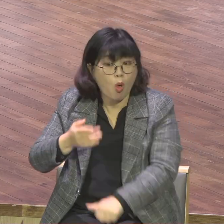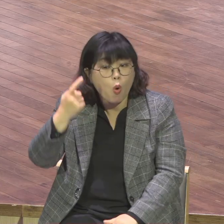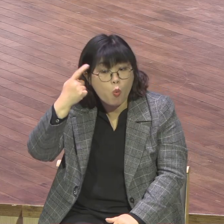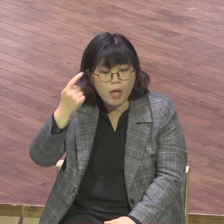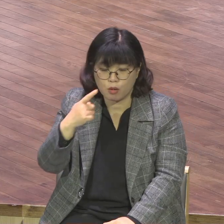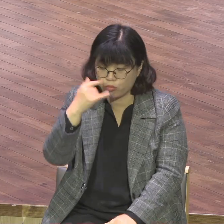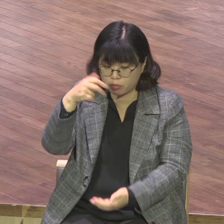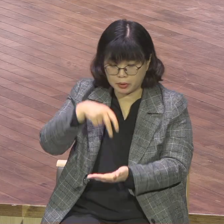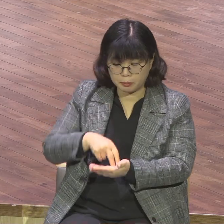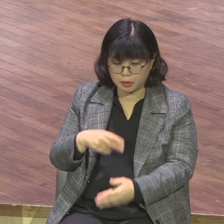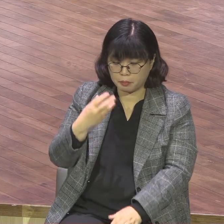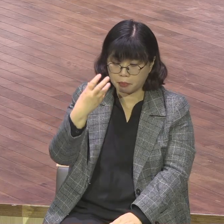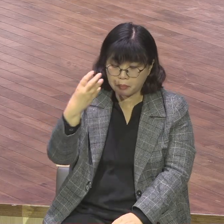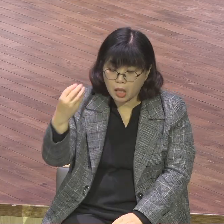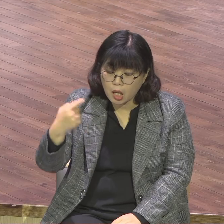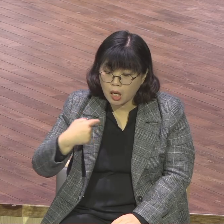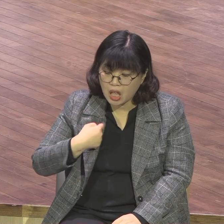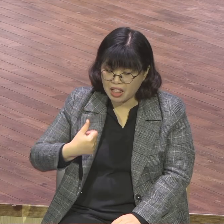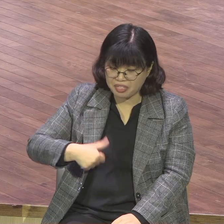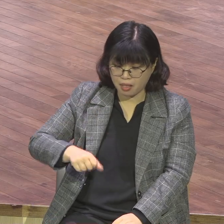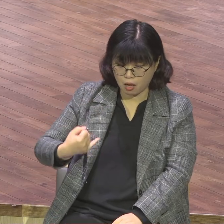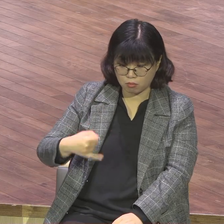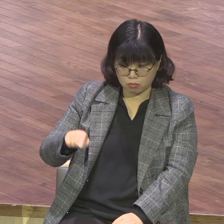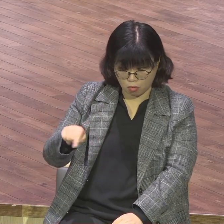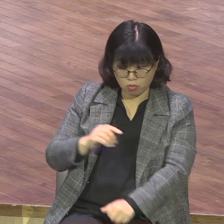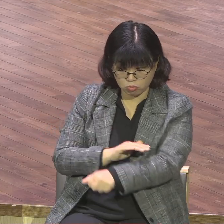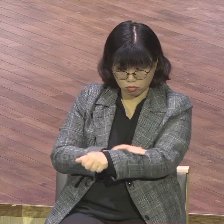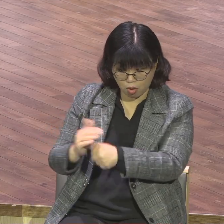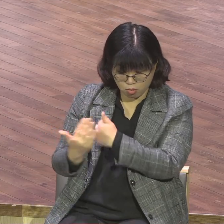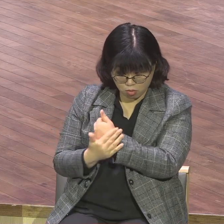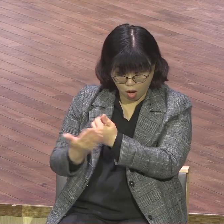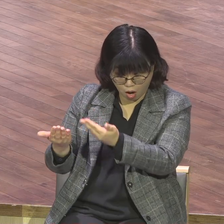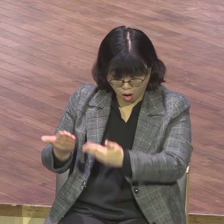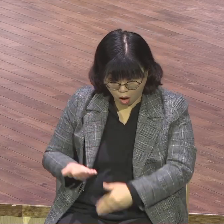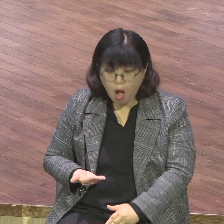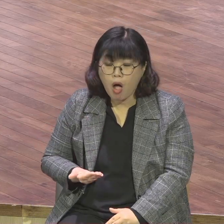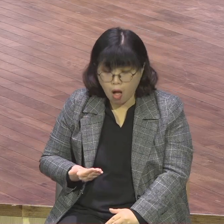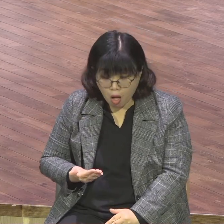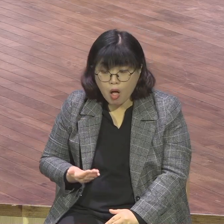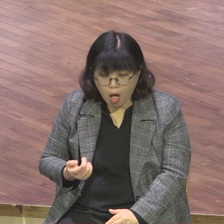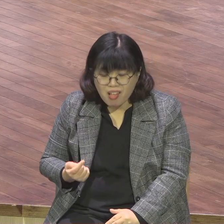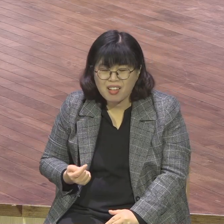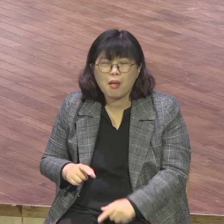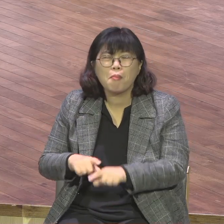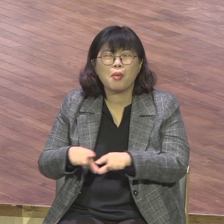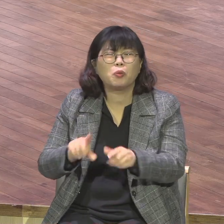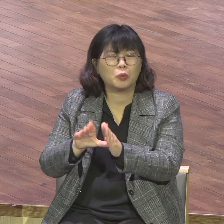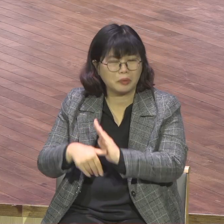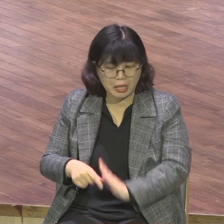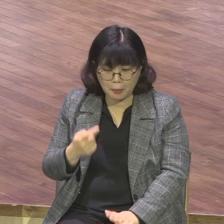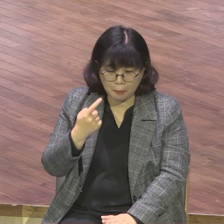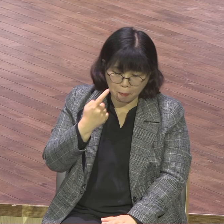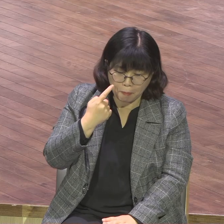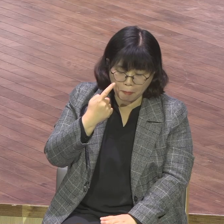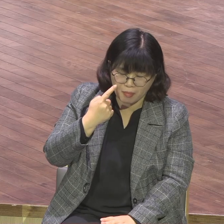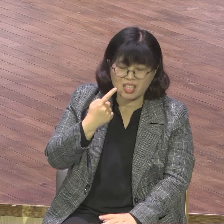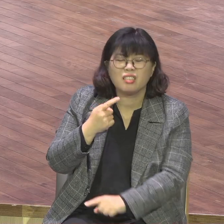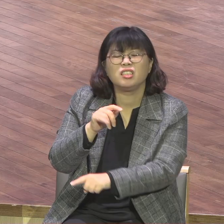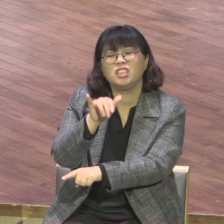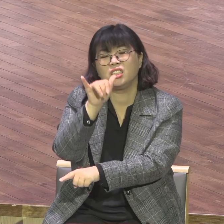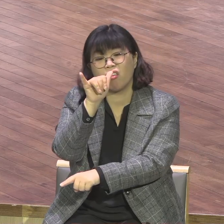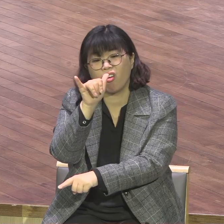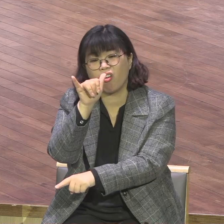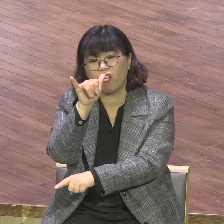그러니까 평상시 내가 얼마나 잘하나 그거 본다고요. 평상시 잘 효도해서 그 부모 구원해내야 됩니다. 아멘.